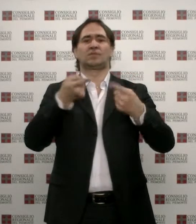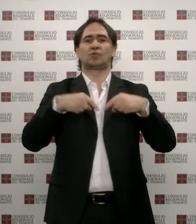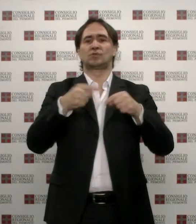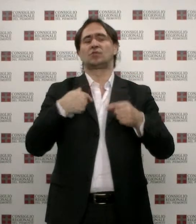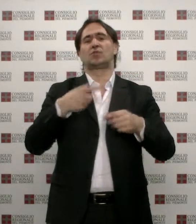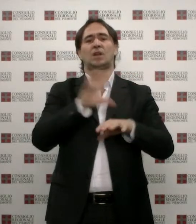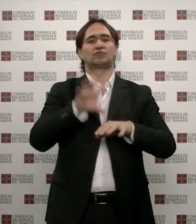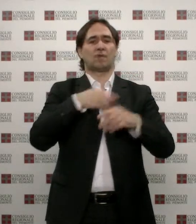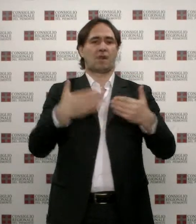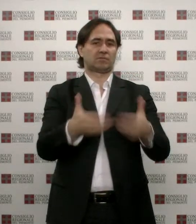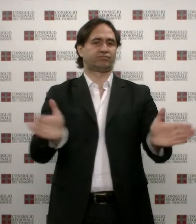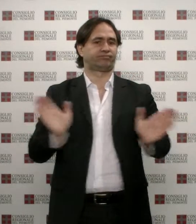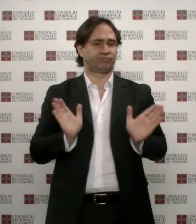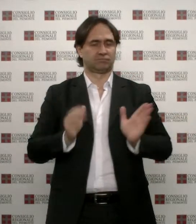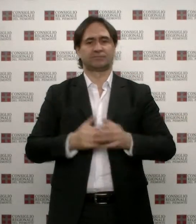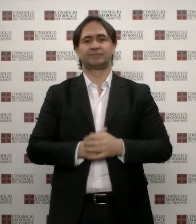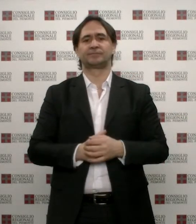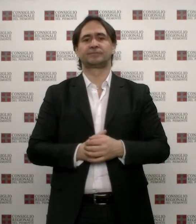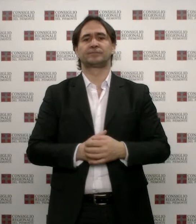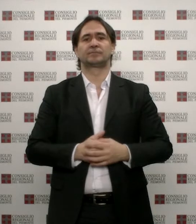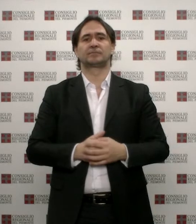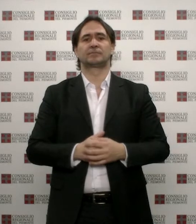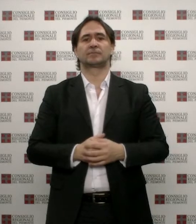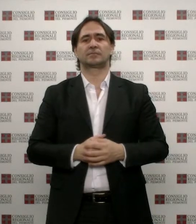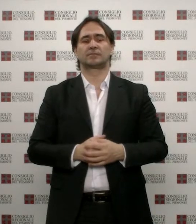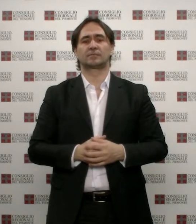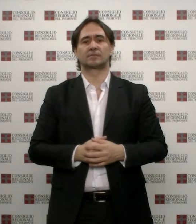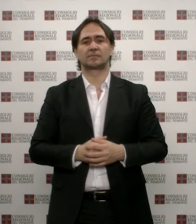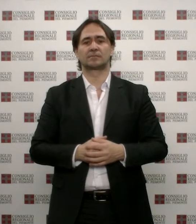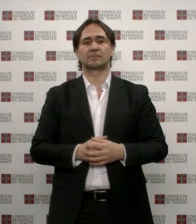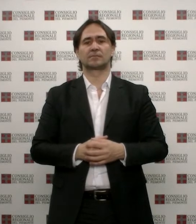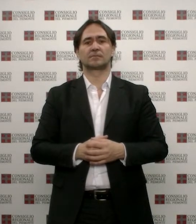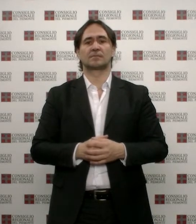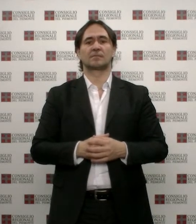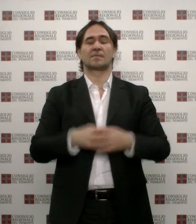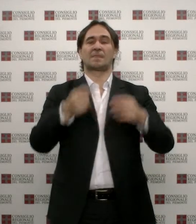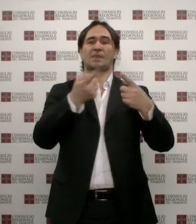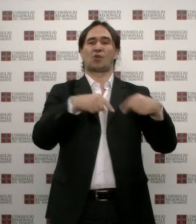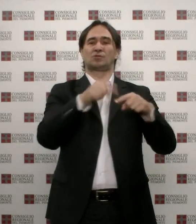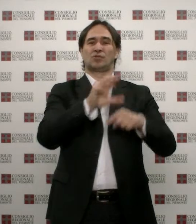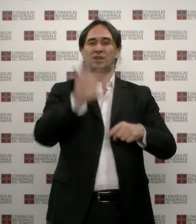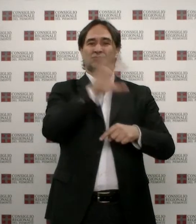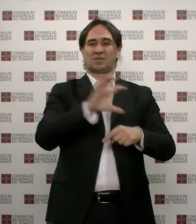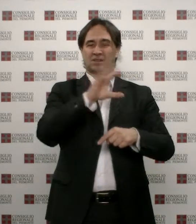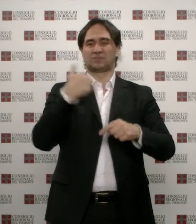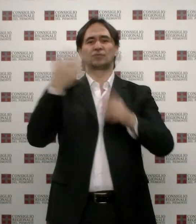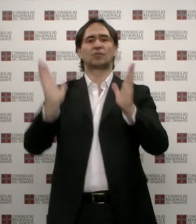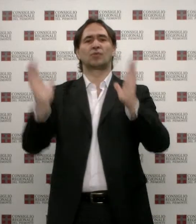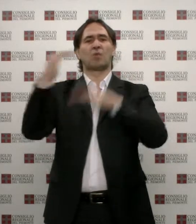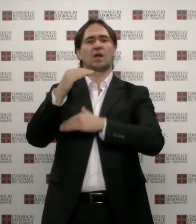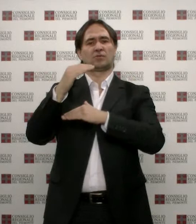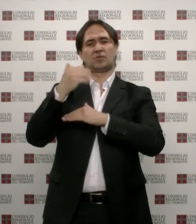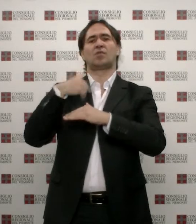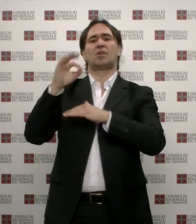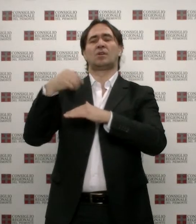aperto sul tema. In breve. Il Consiglio regionale ha ricevuto in dono il quadro,